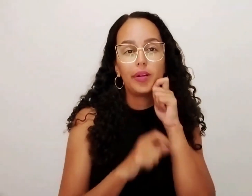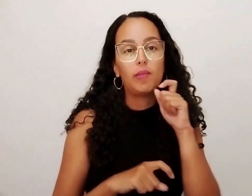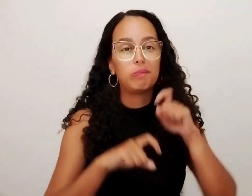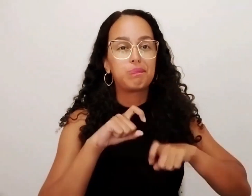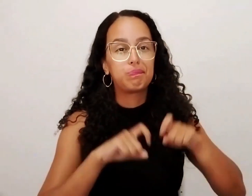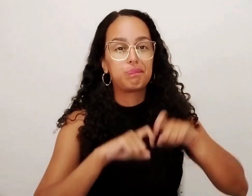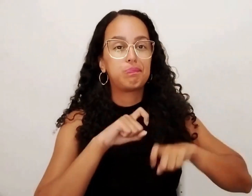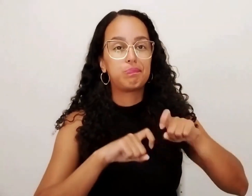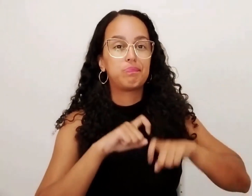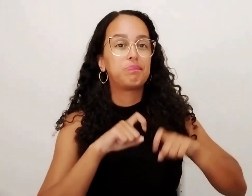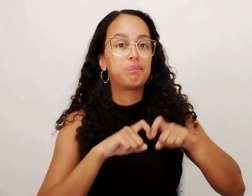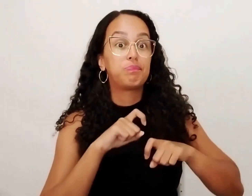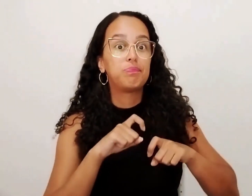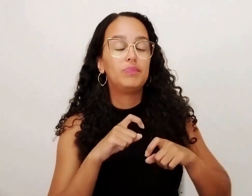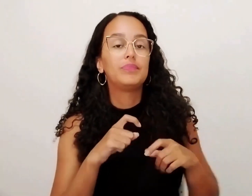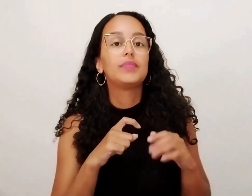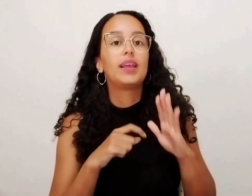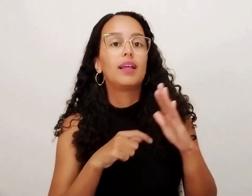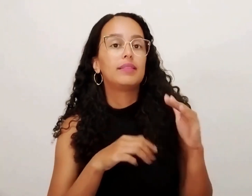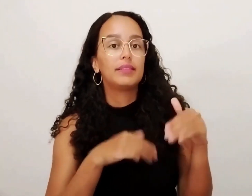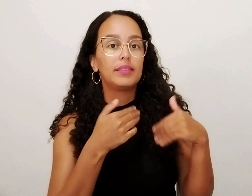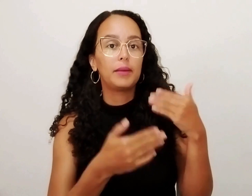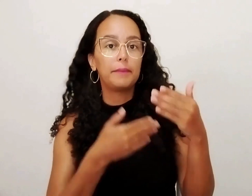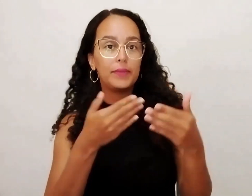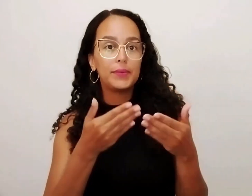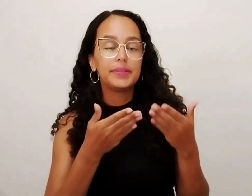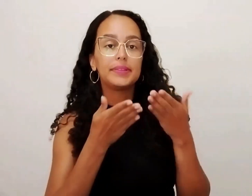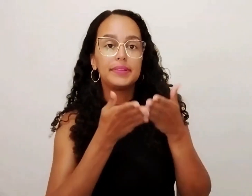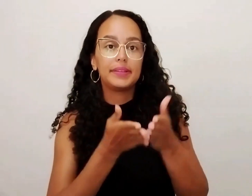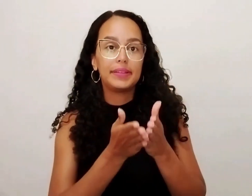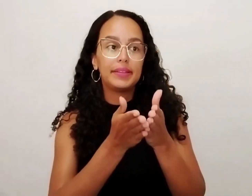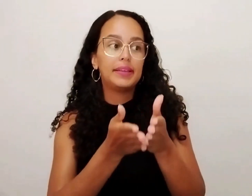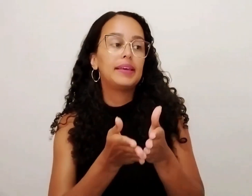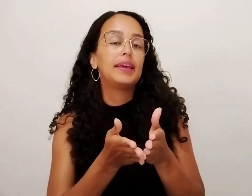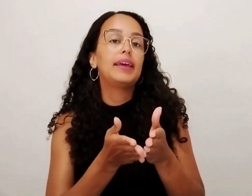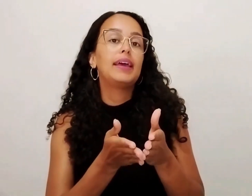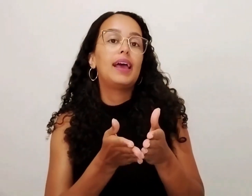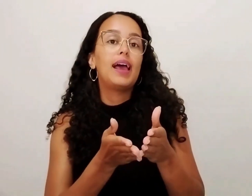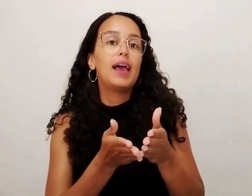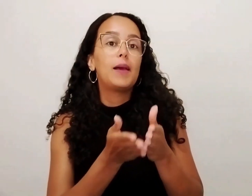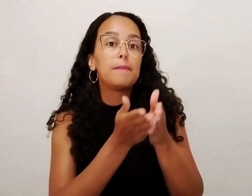Macunaíma vai para a terra e encontra um monstro.